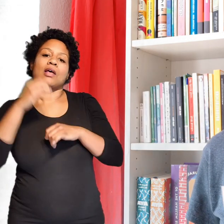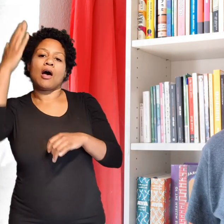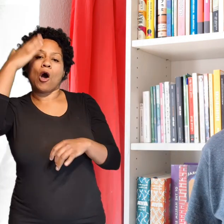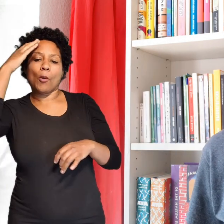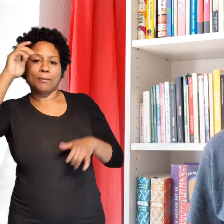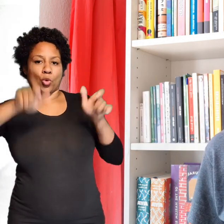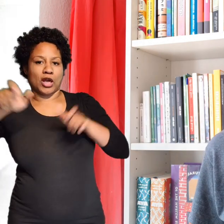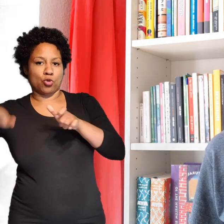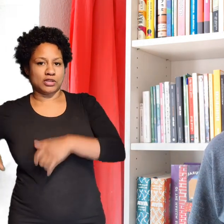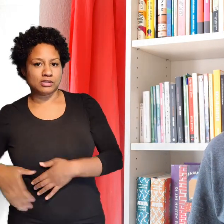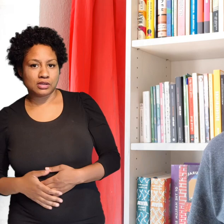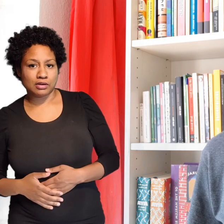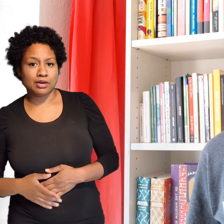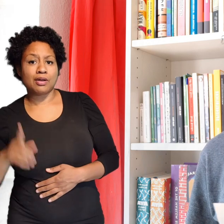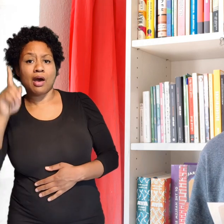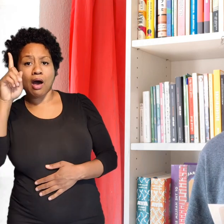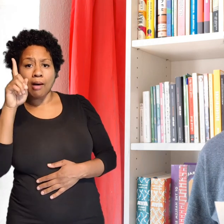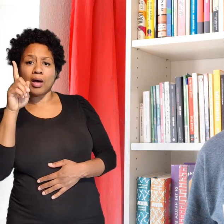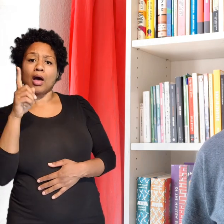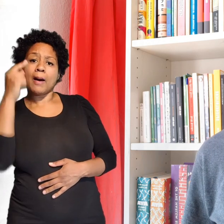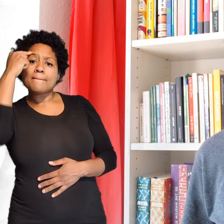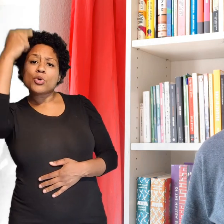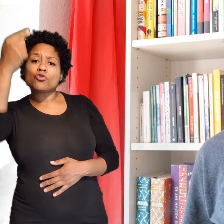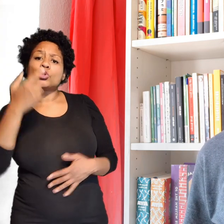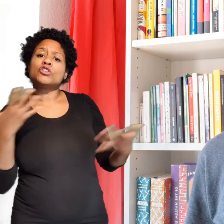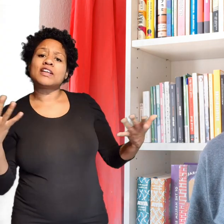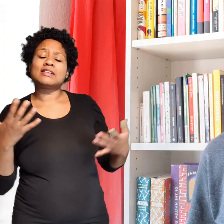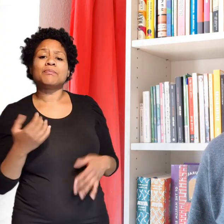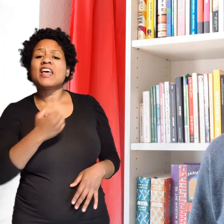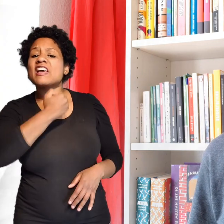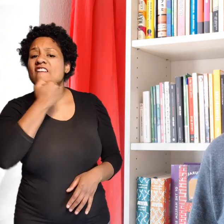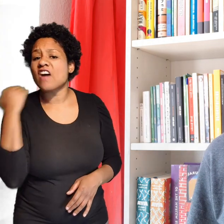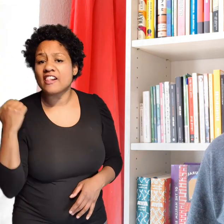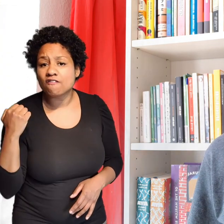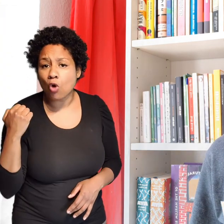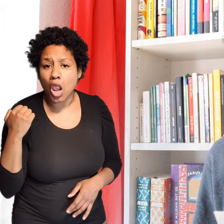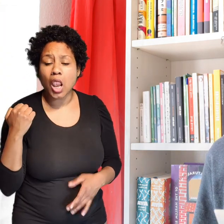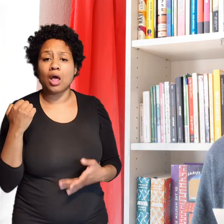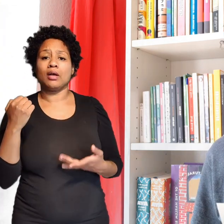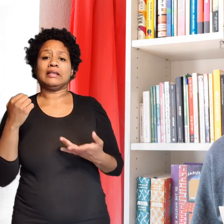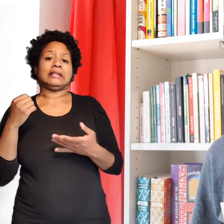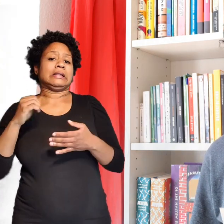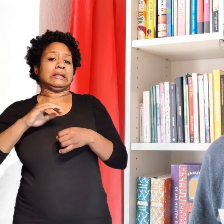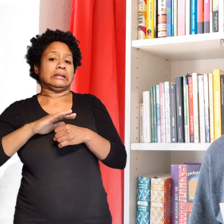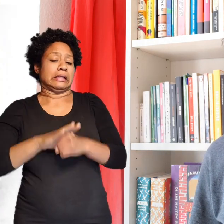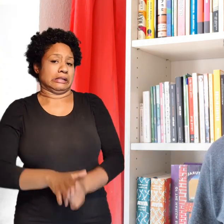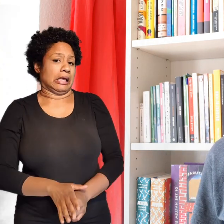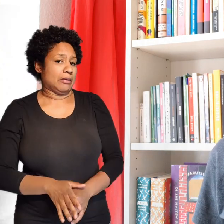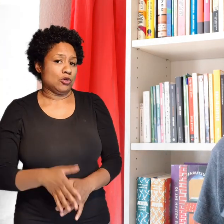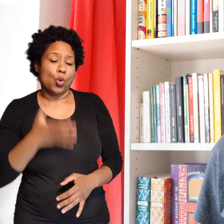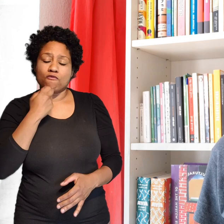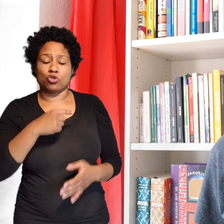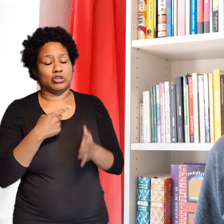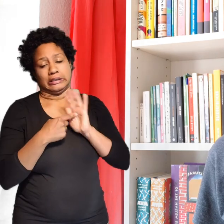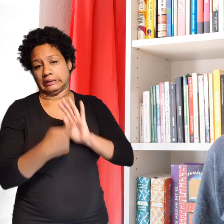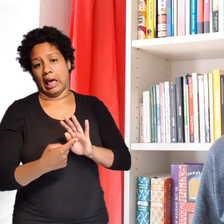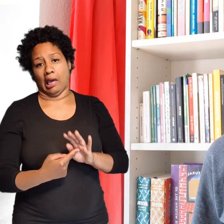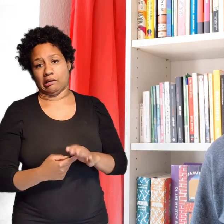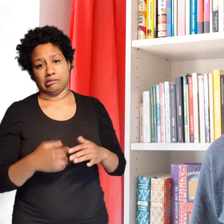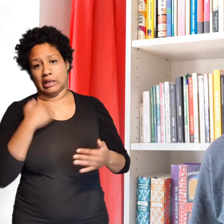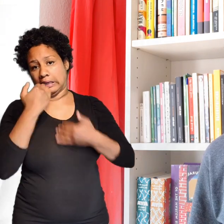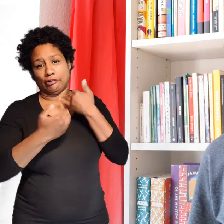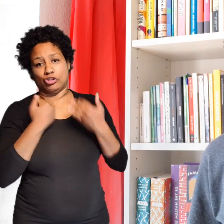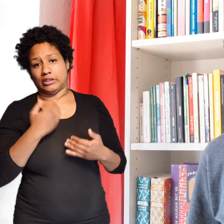entscheiden sich aber bewusst, gewaltvolle Diskriminierungserfahrungen nicht in den Mittelpunkt der Geschichte zu